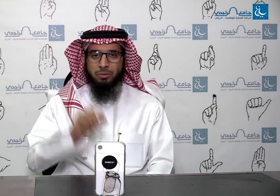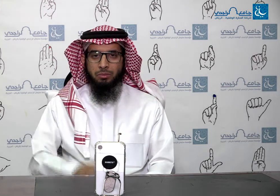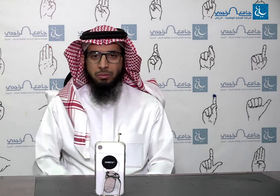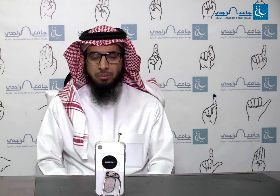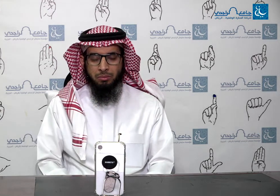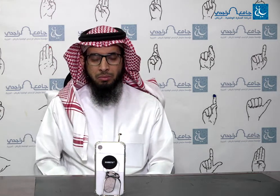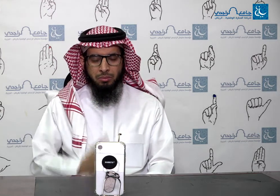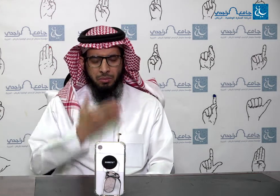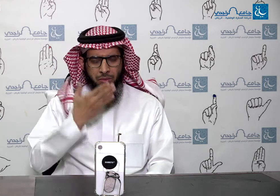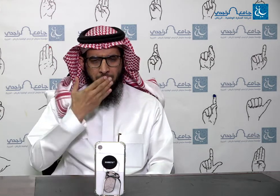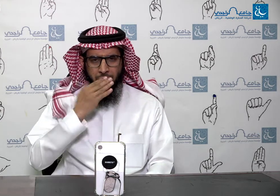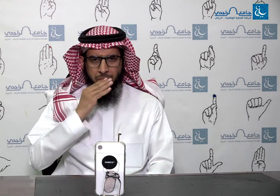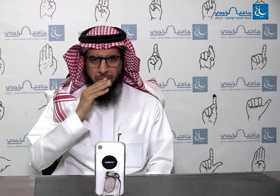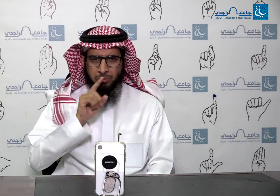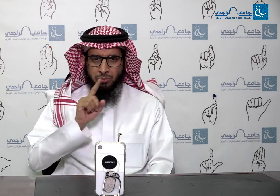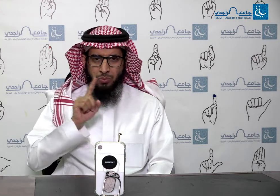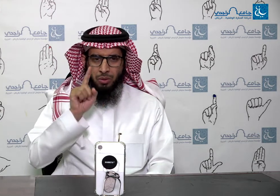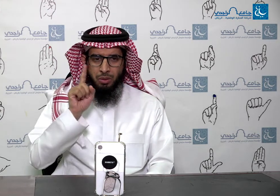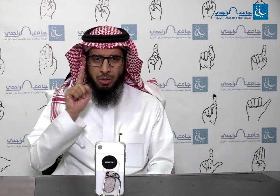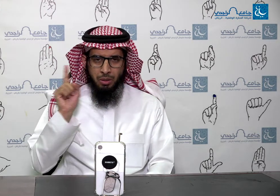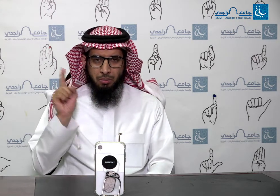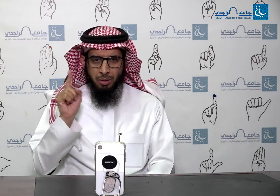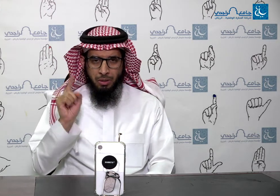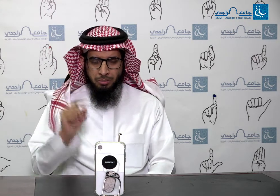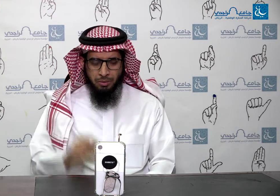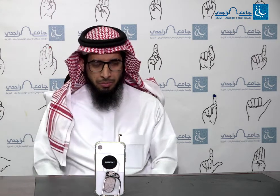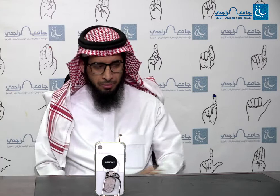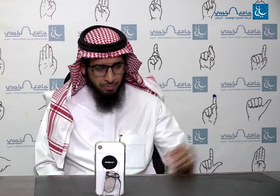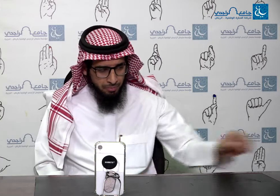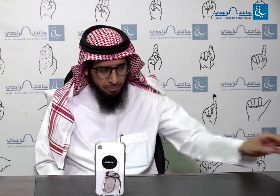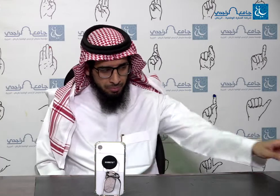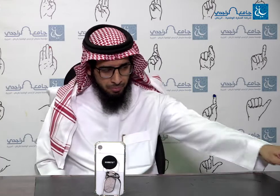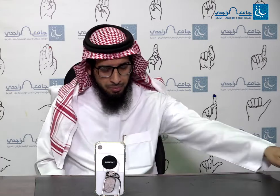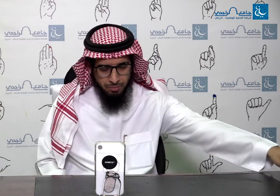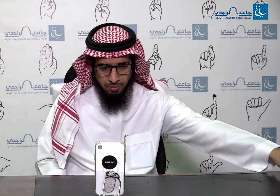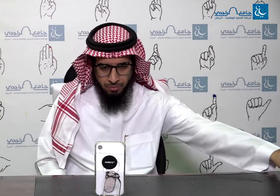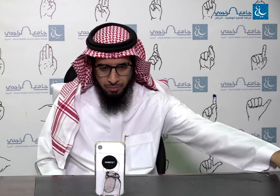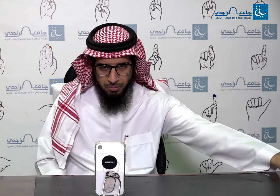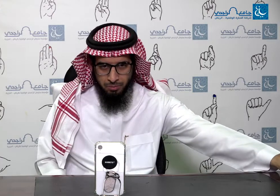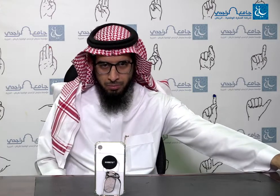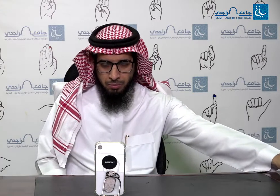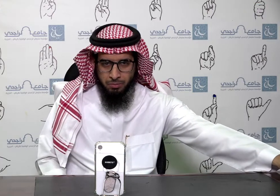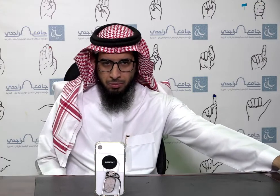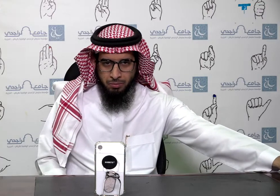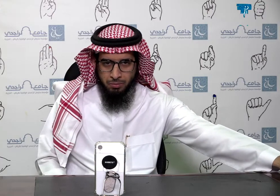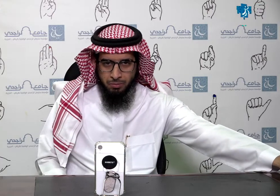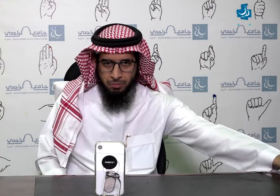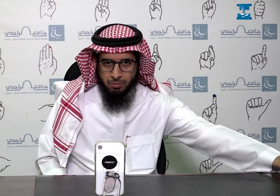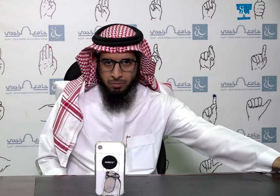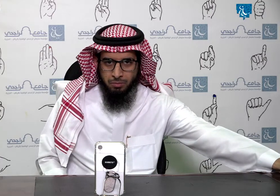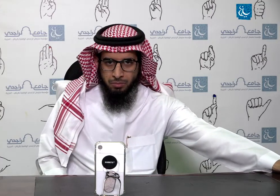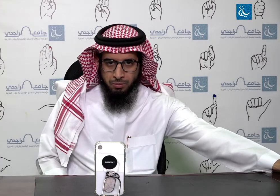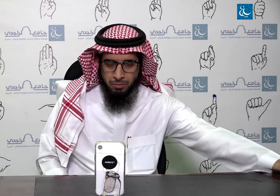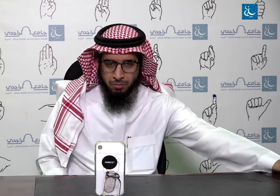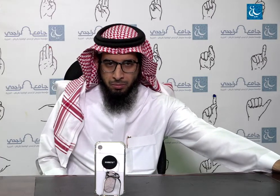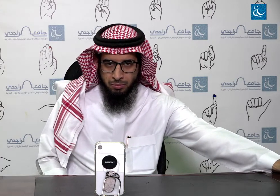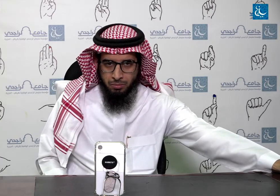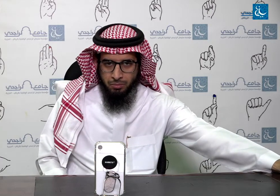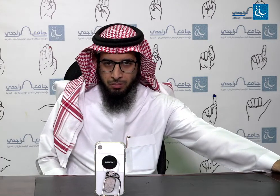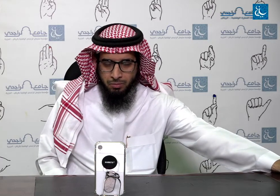الحمد لله رب العالمين، ولا عدوان إلا على الظالمين،